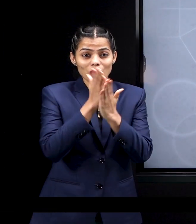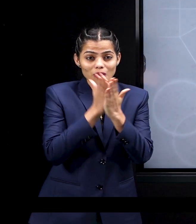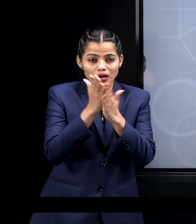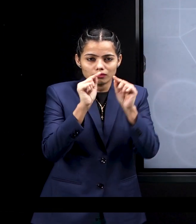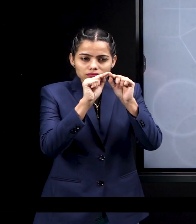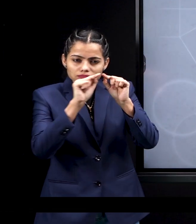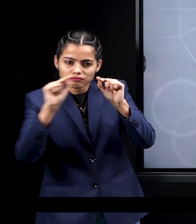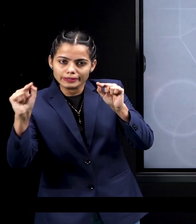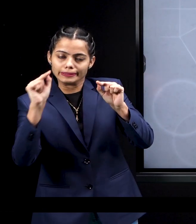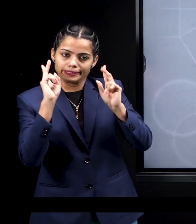கோடுகளின் வகைகள்.